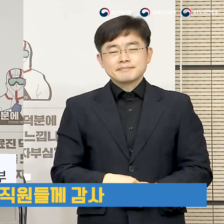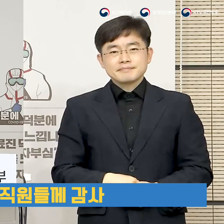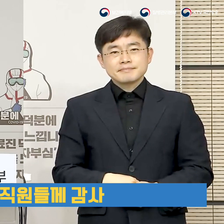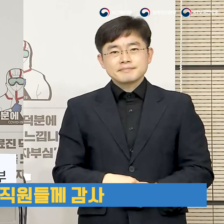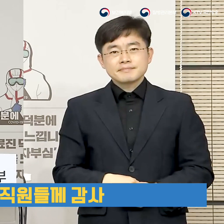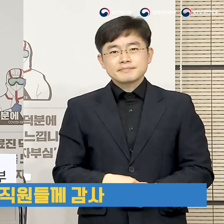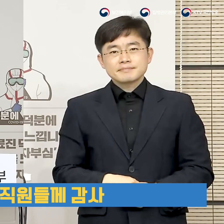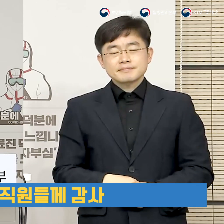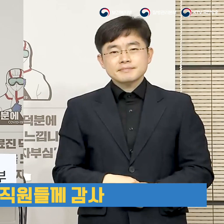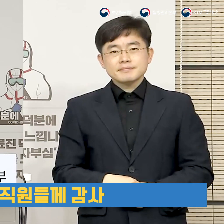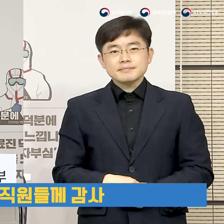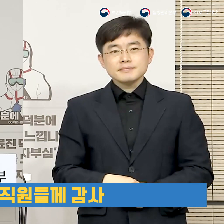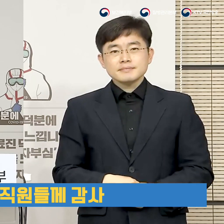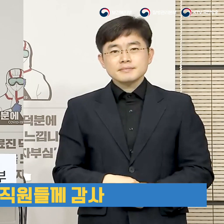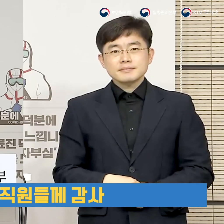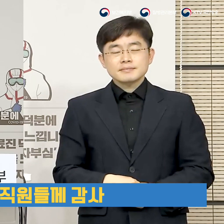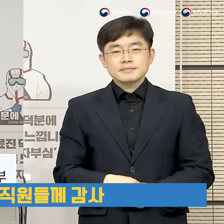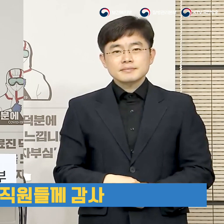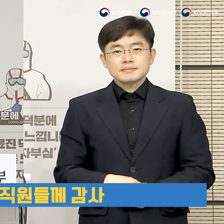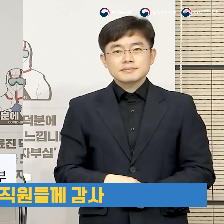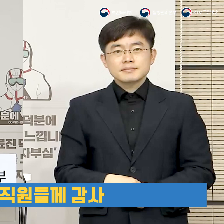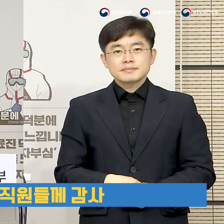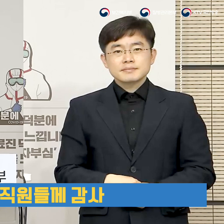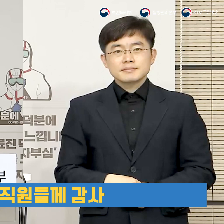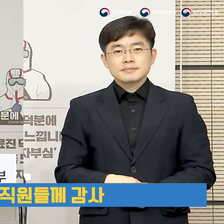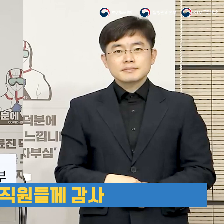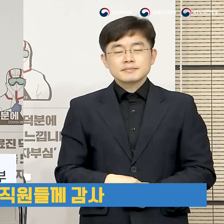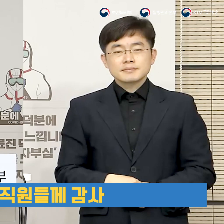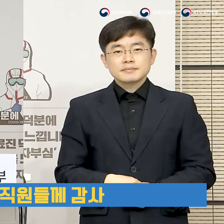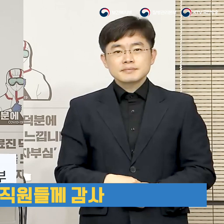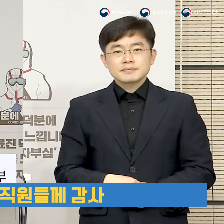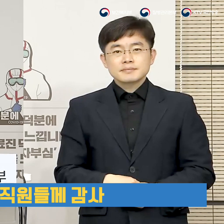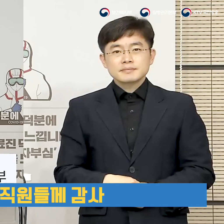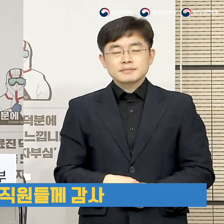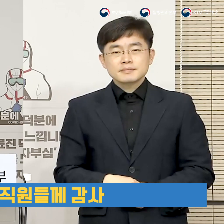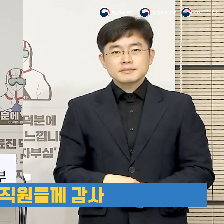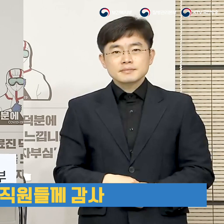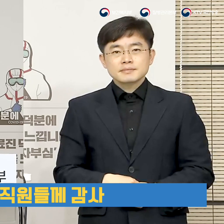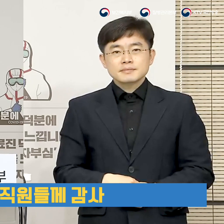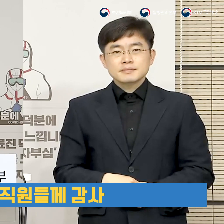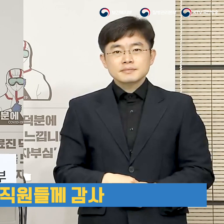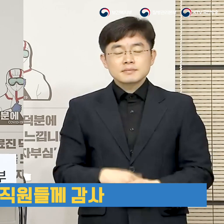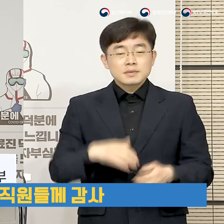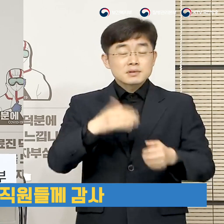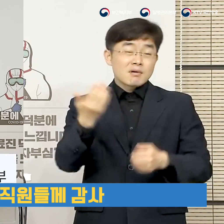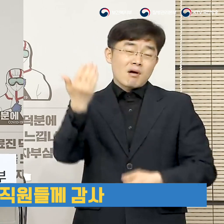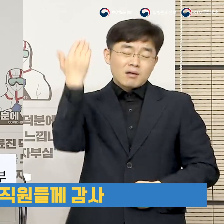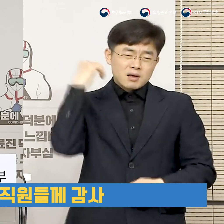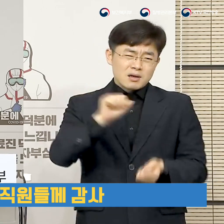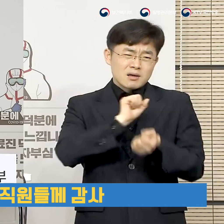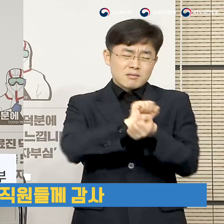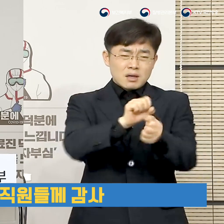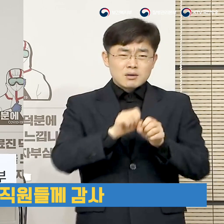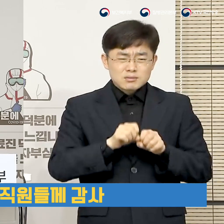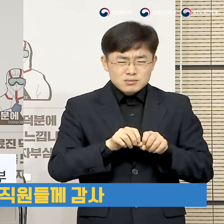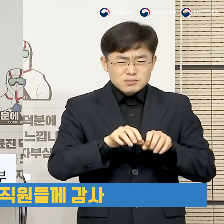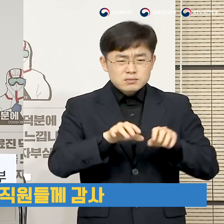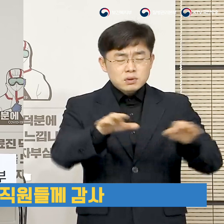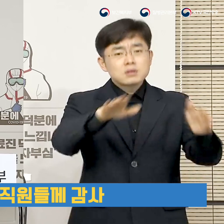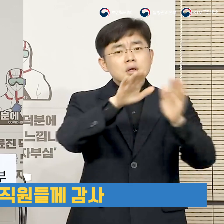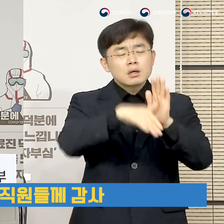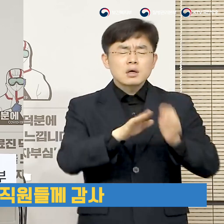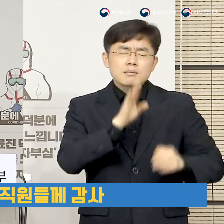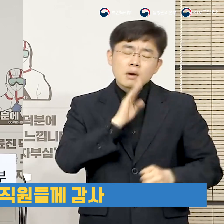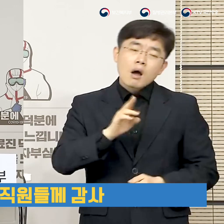잠깐 시간이 허락된다면 그동안 특히 이 상당히 상황이 심각했을 당시에 매일